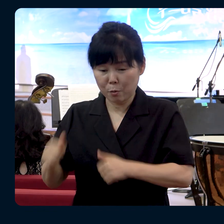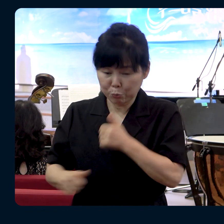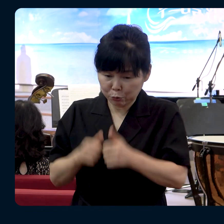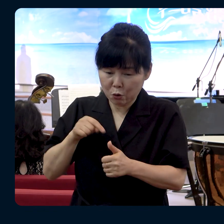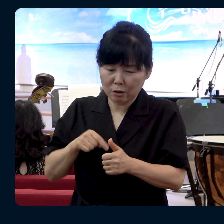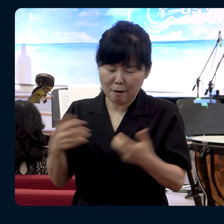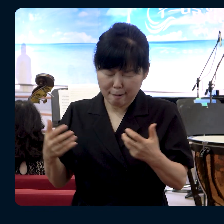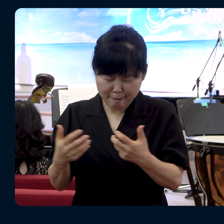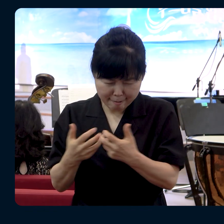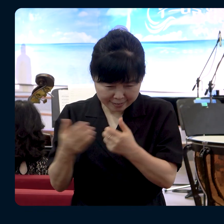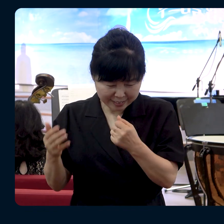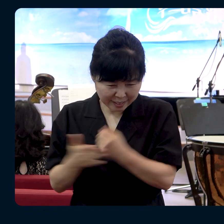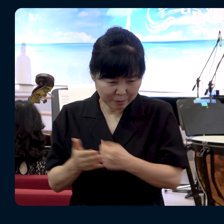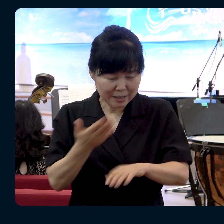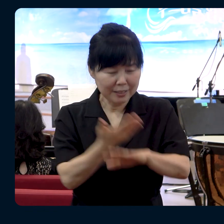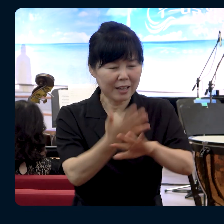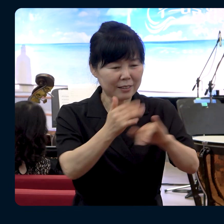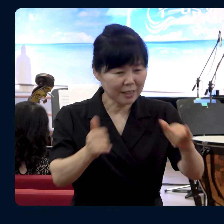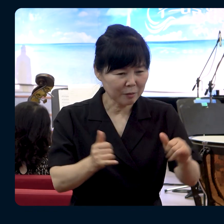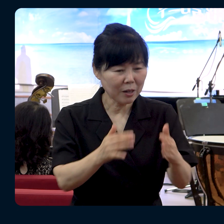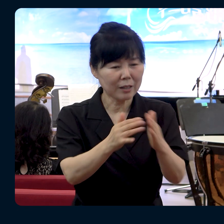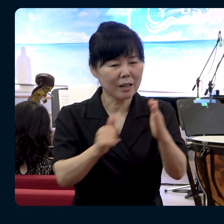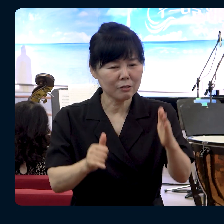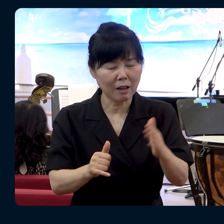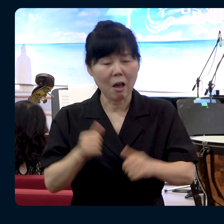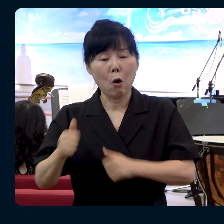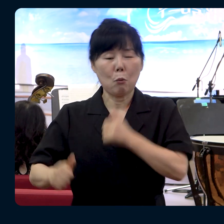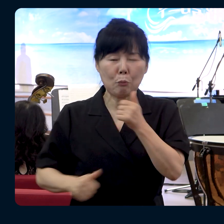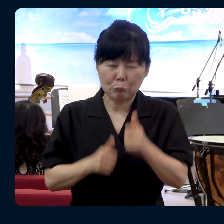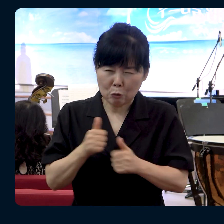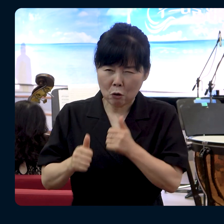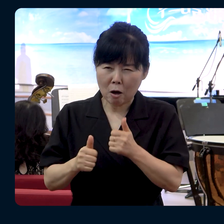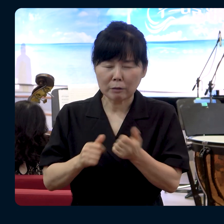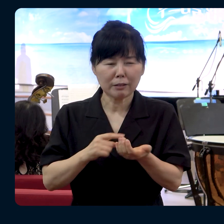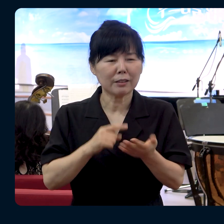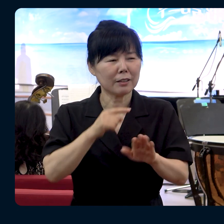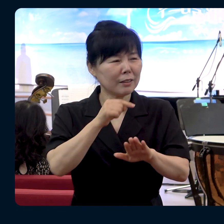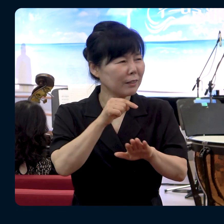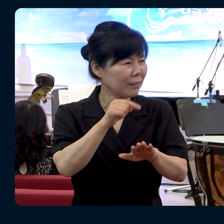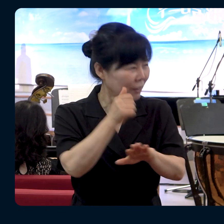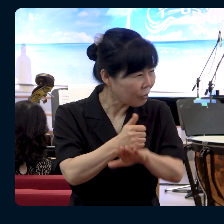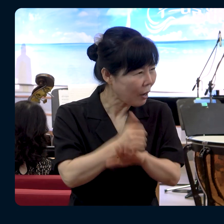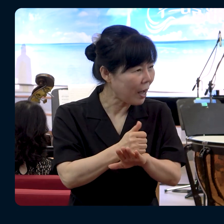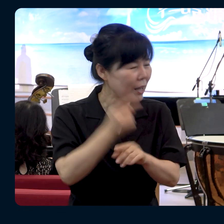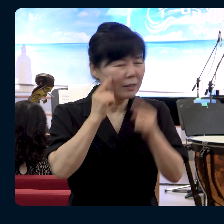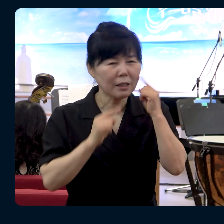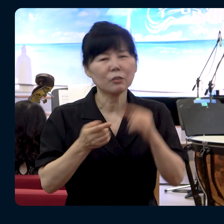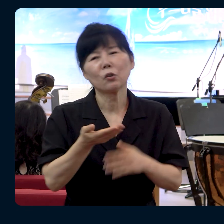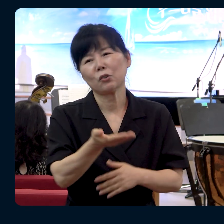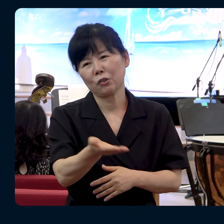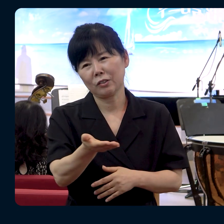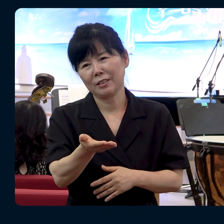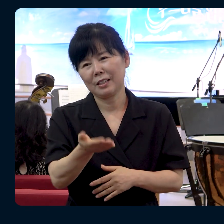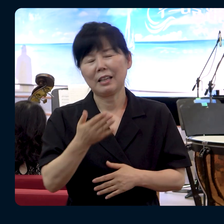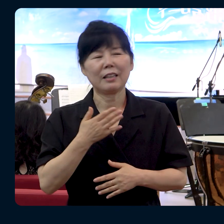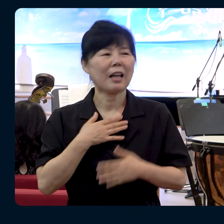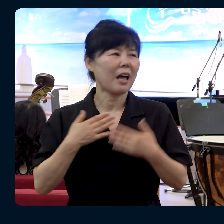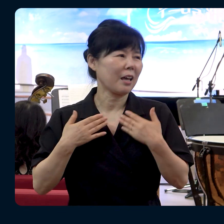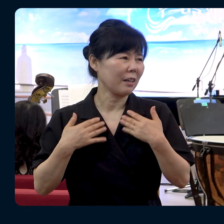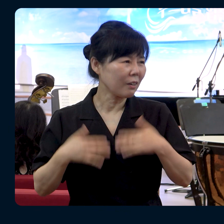가족들에게, 사람들에게 여전히 분노를 쏟아내고 상처 주며 살아가는 내 연약한 삶이